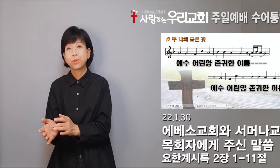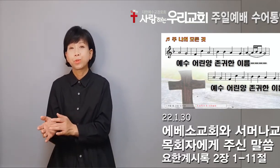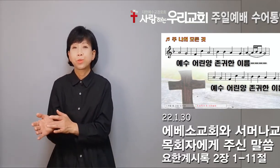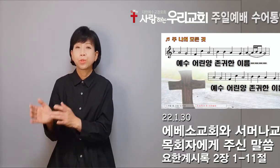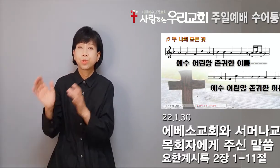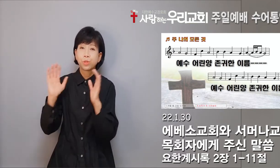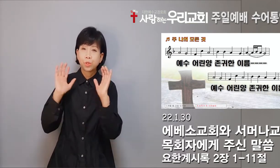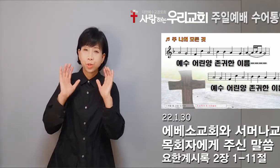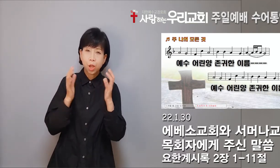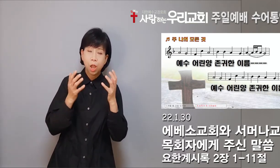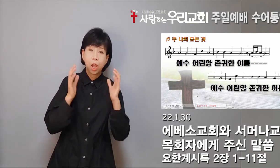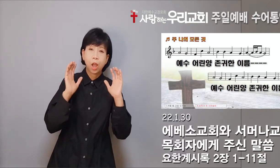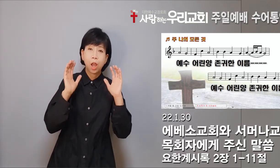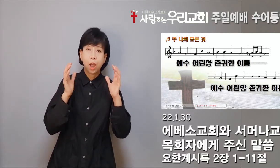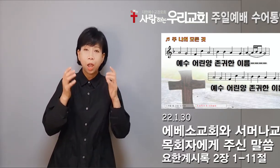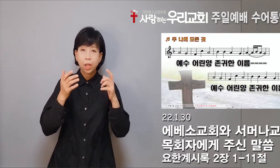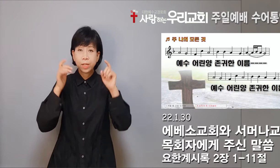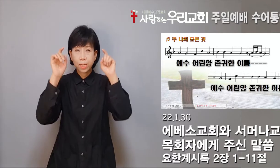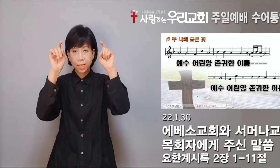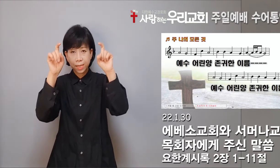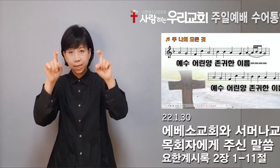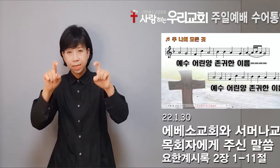예수